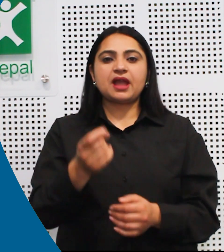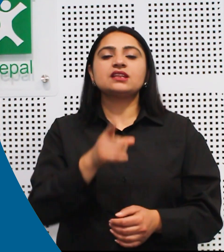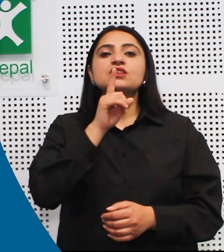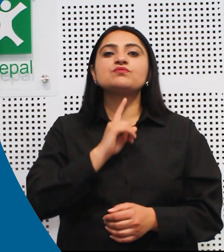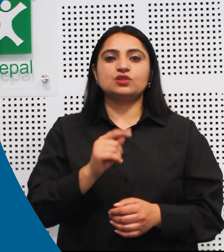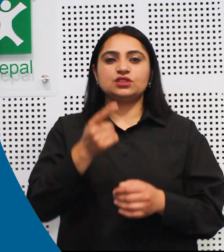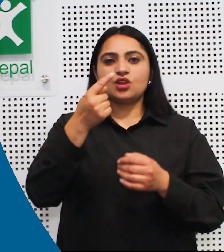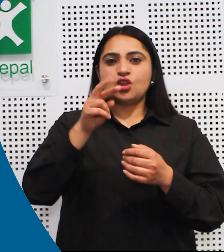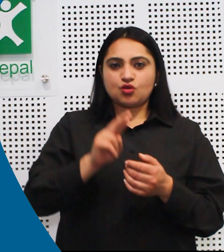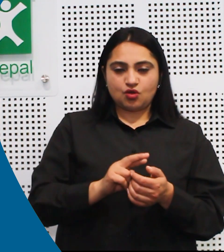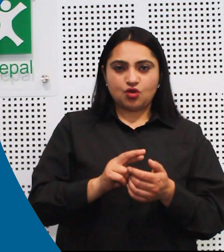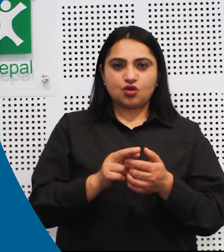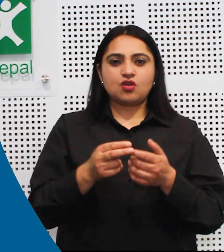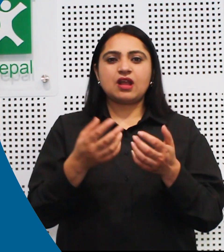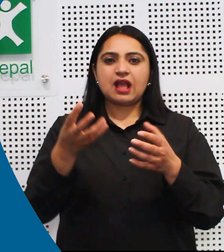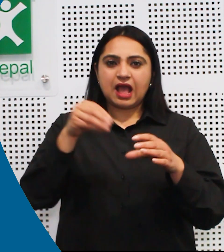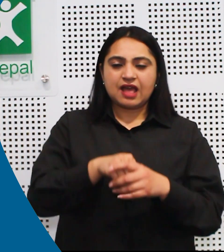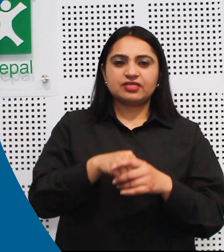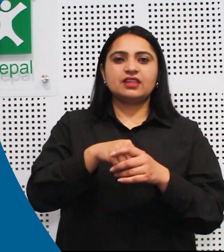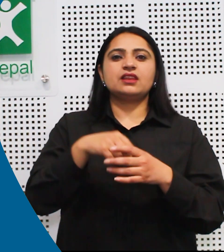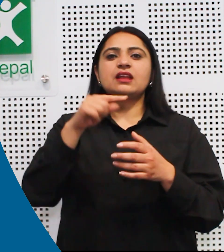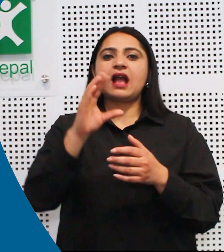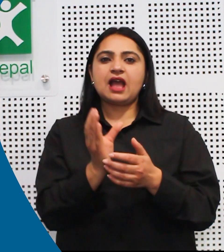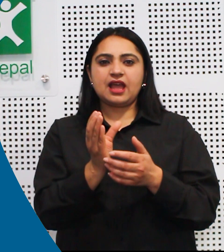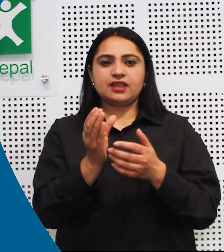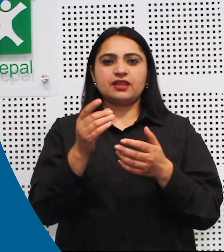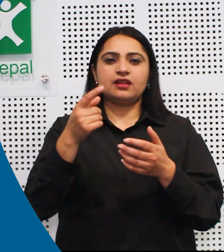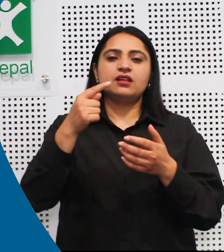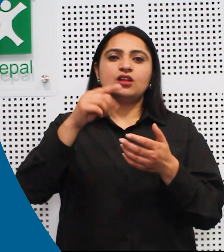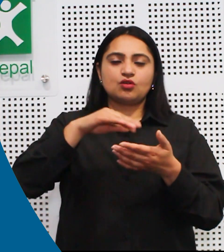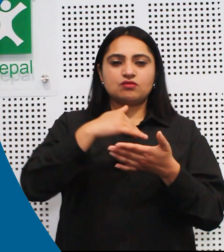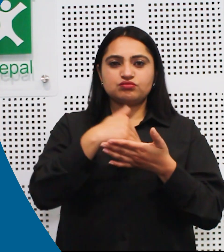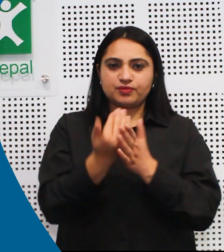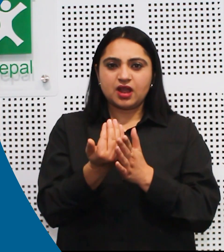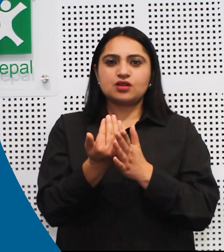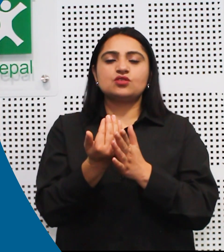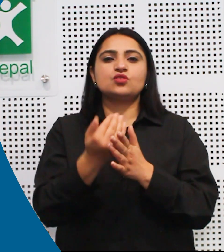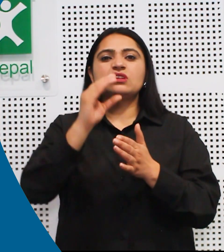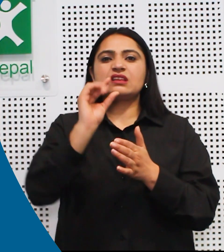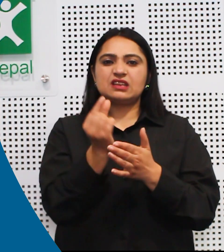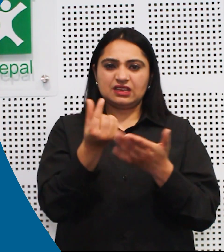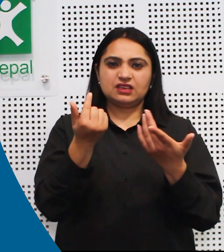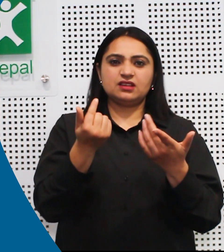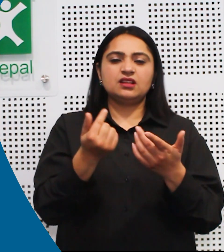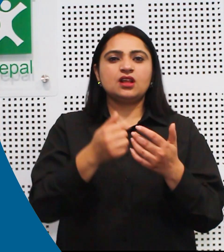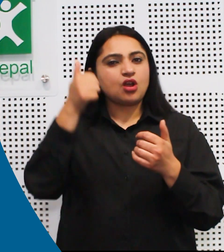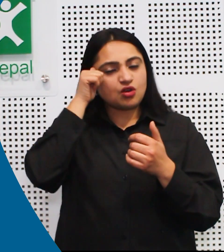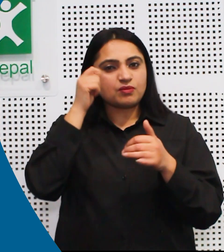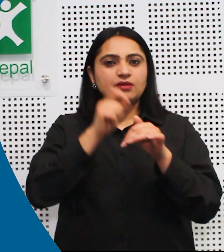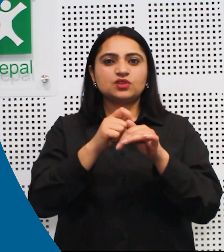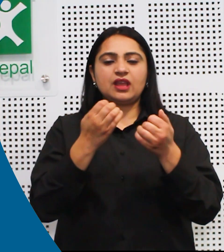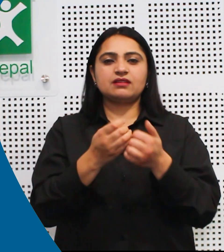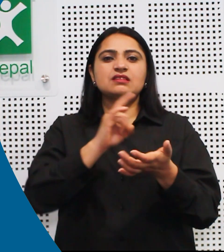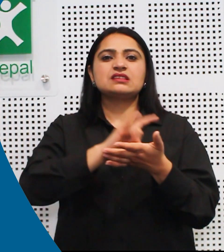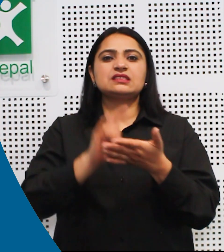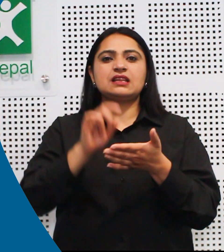वर्षको राजस्व, आन्तरिक आय, राजस्व बाँडफाँड, रोयल्टी अनुदान र ऋणको प्रक्षेपण र अनुमान तयार पार्न